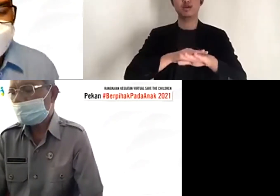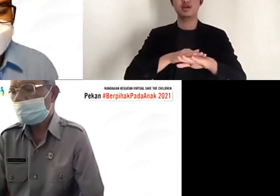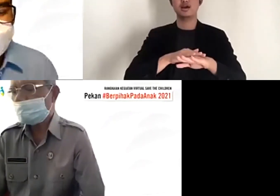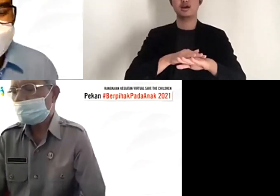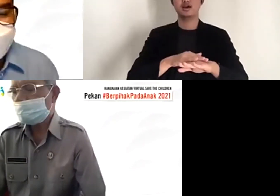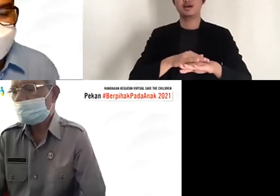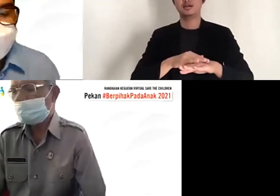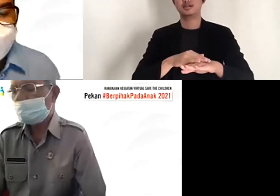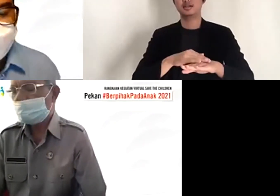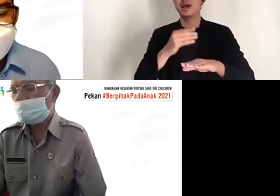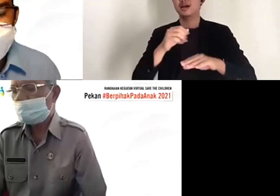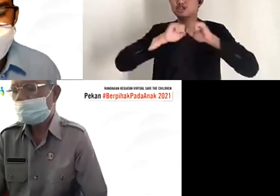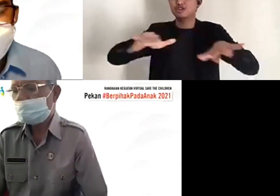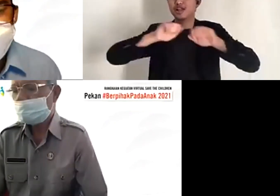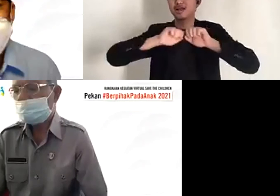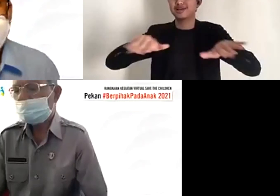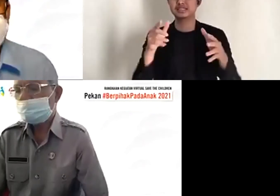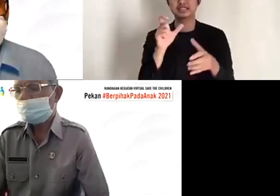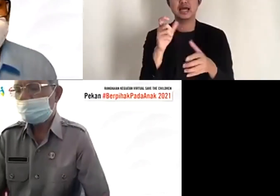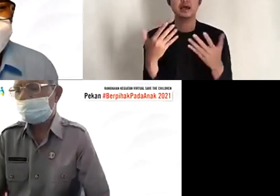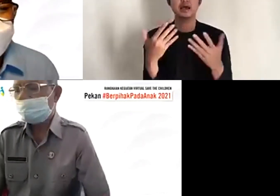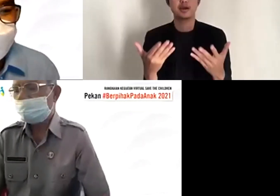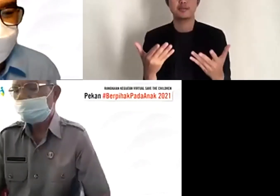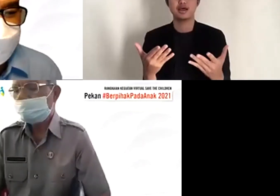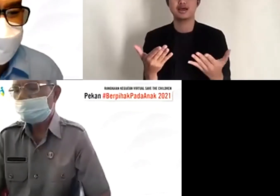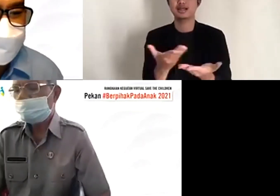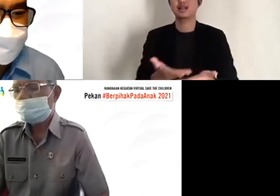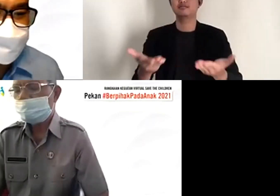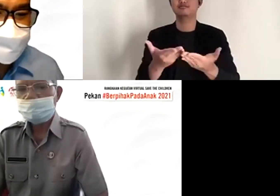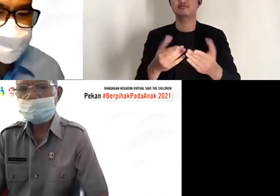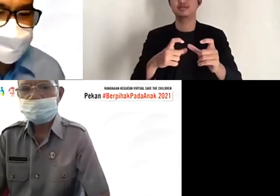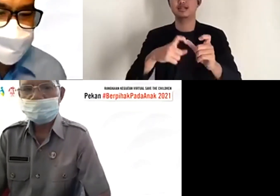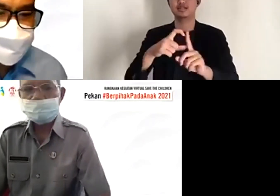bentuk sosialisasinya kepada setiap satuan pendidikan dasar. Silakan Pak Peter.